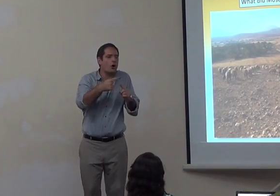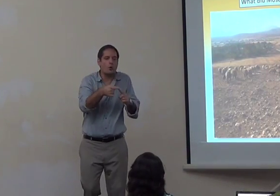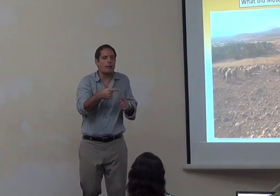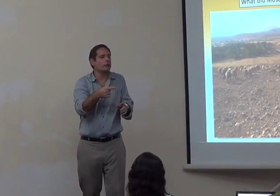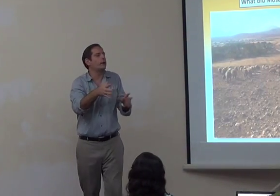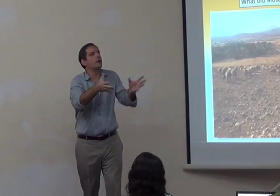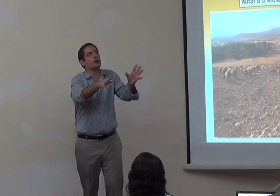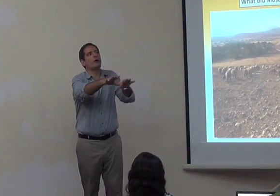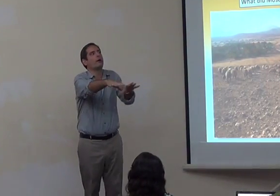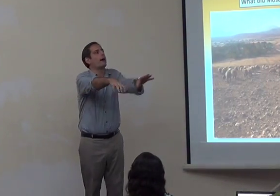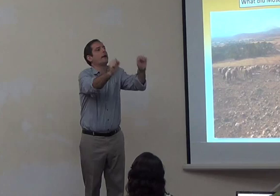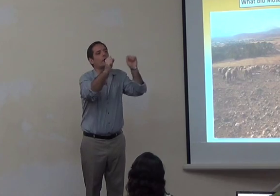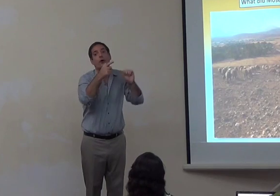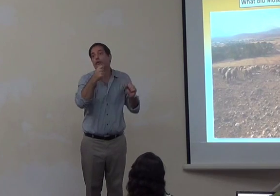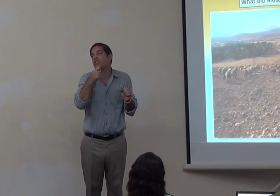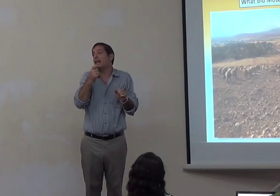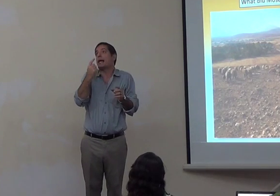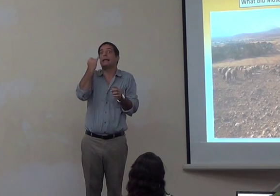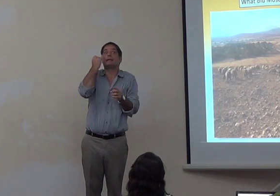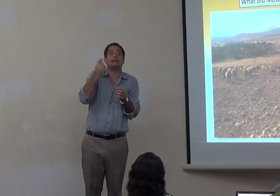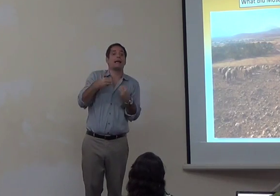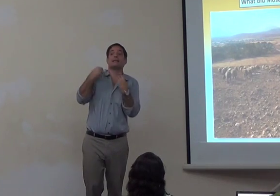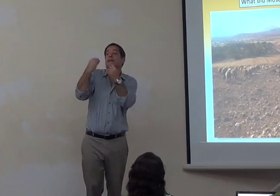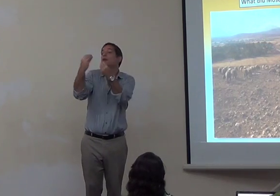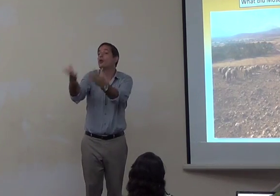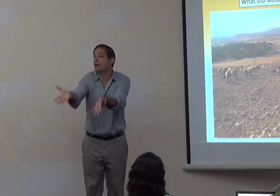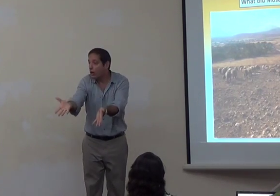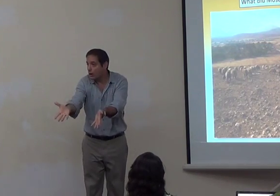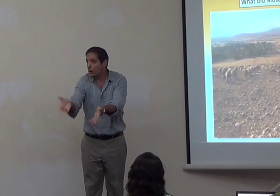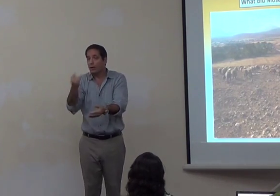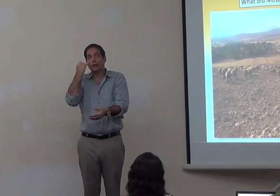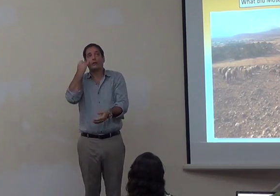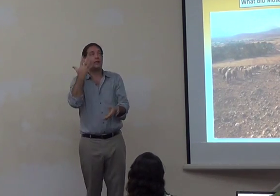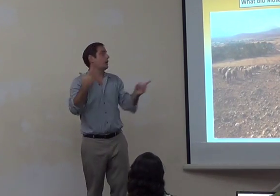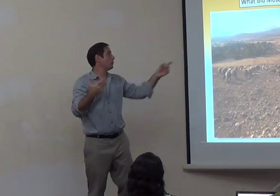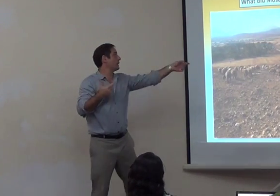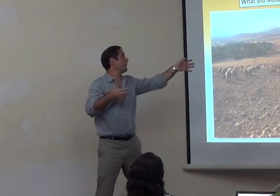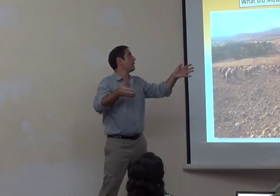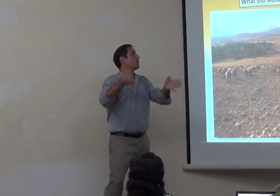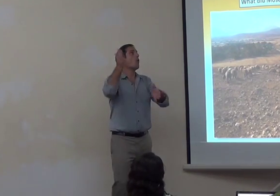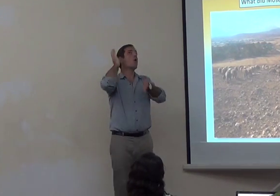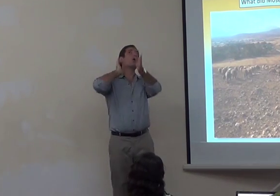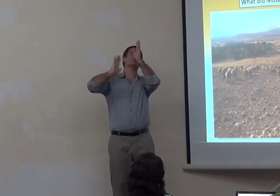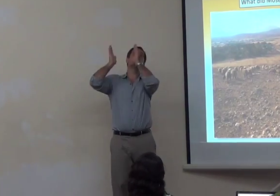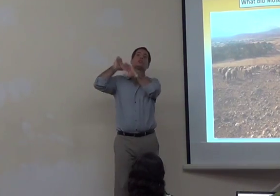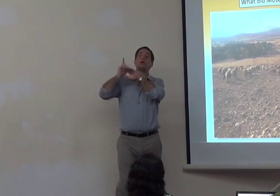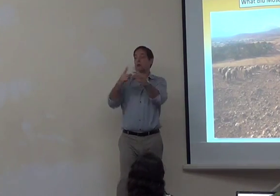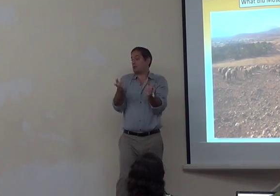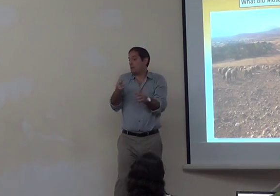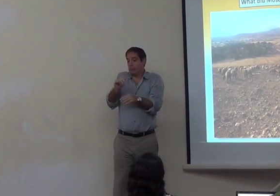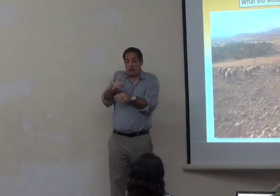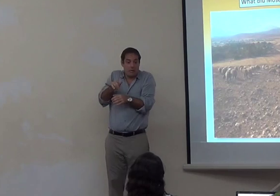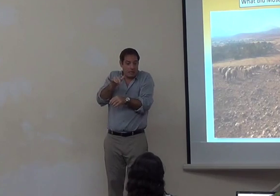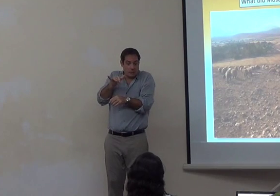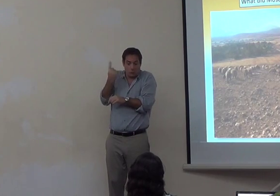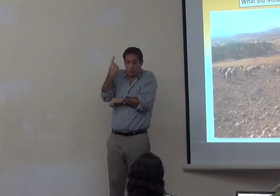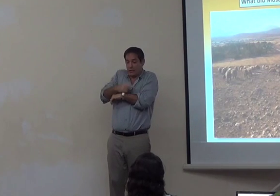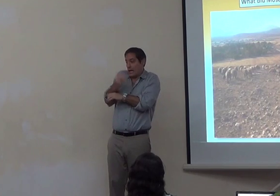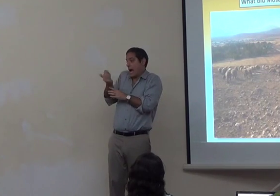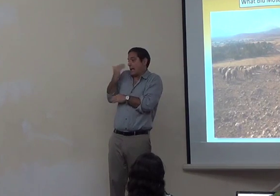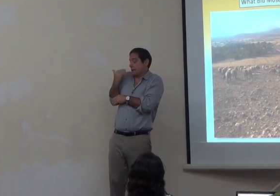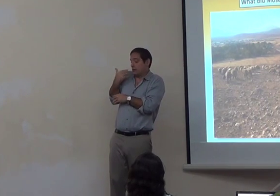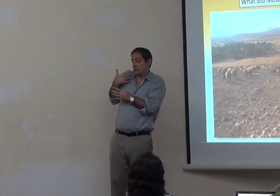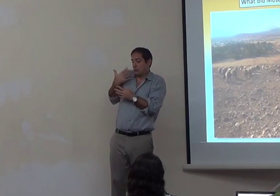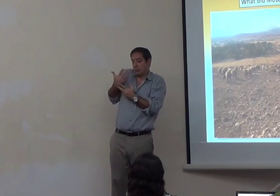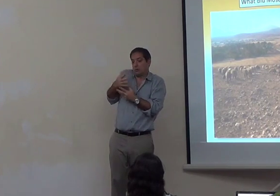encontró, cuándo él lo agarró, si alguien se lo dio, si él lo tenía de mucho tiempo, si maybe un